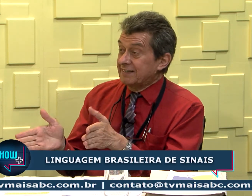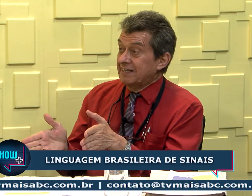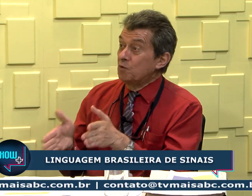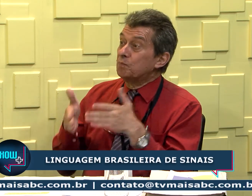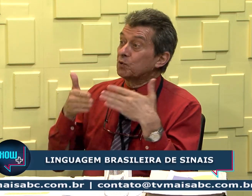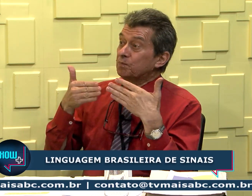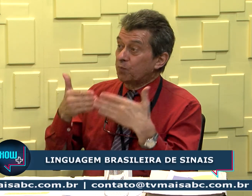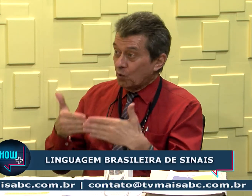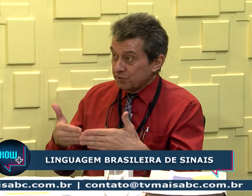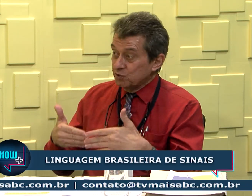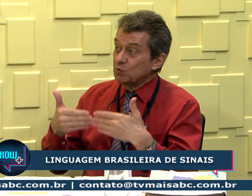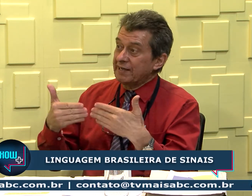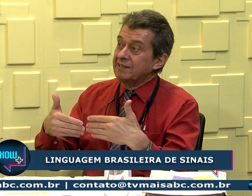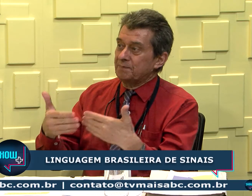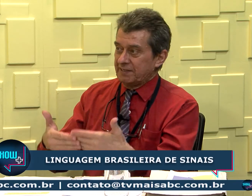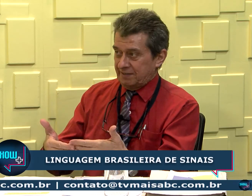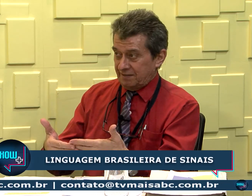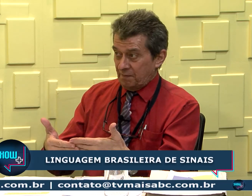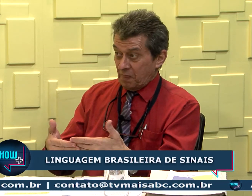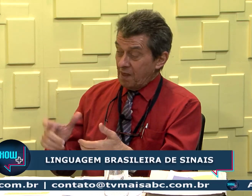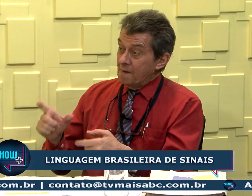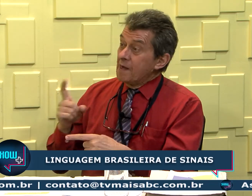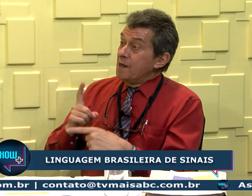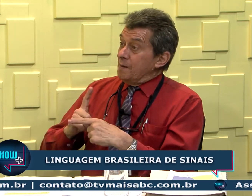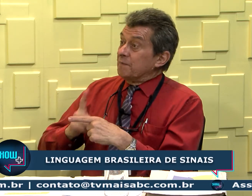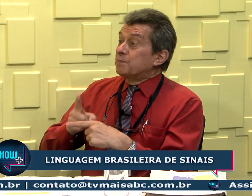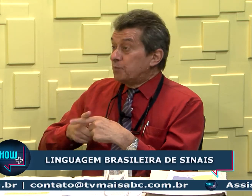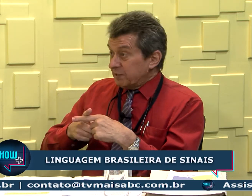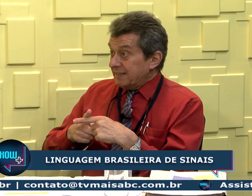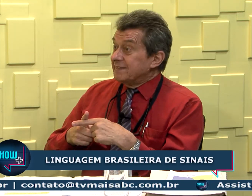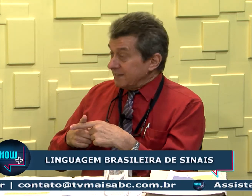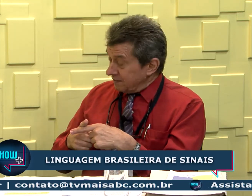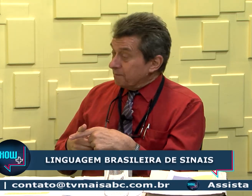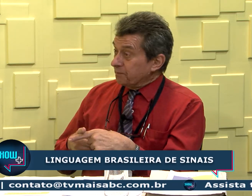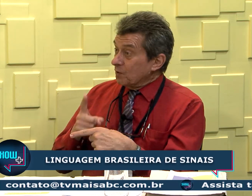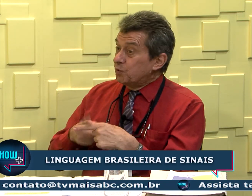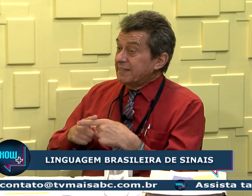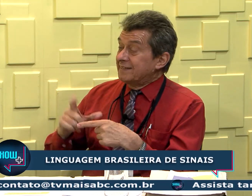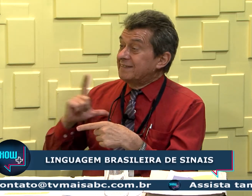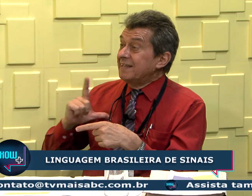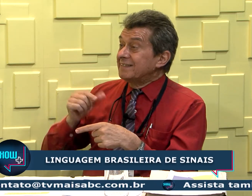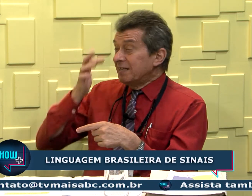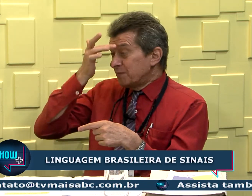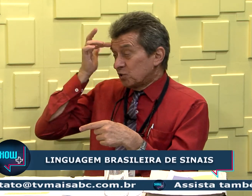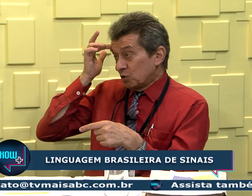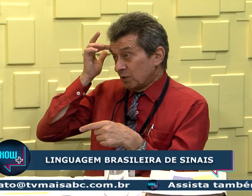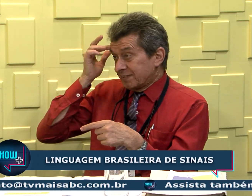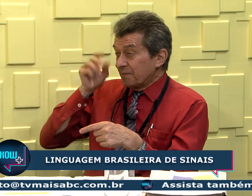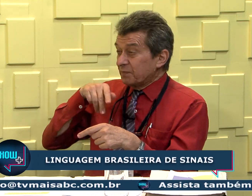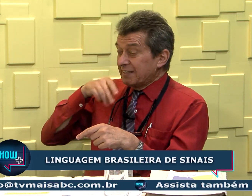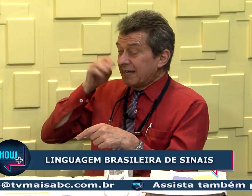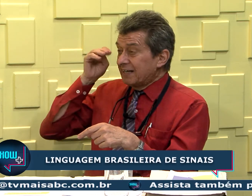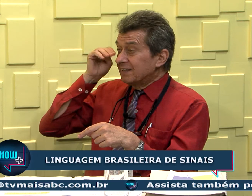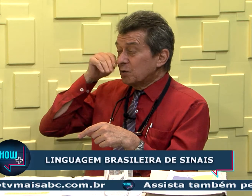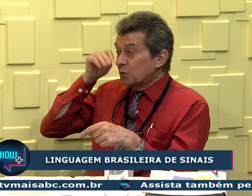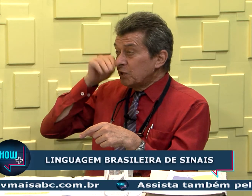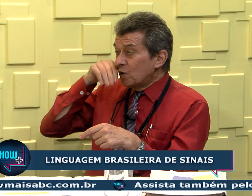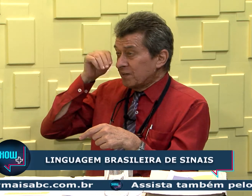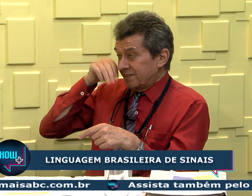tem um propósito em aprender seis meses porque sim porque tem pessoas que era curiosas